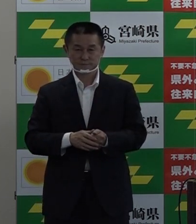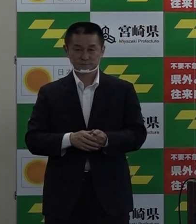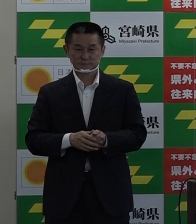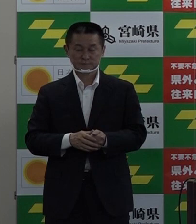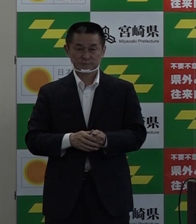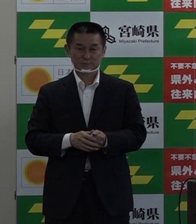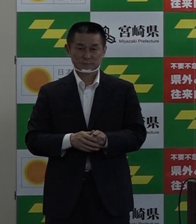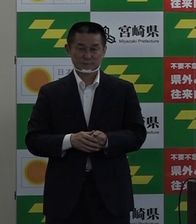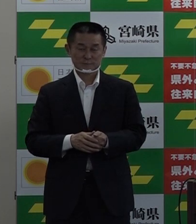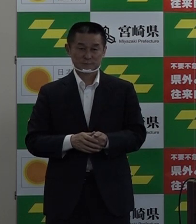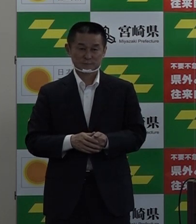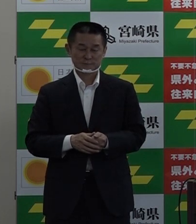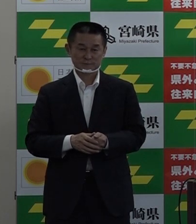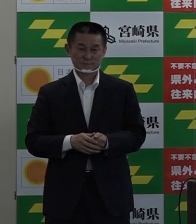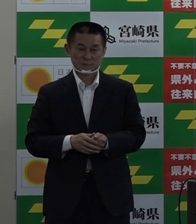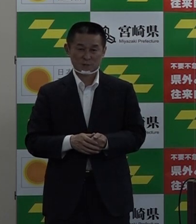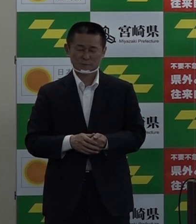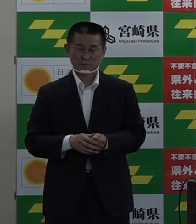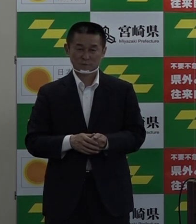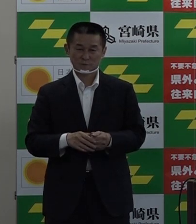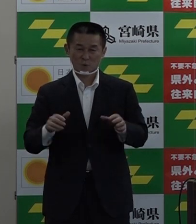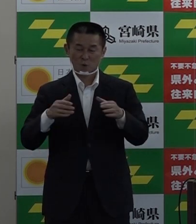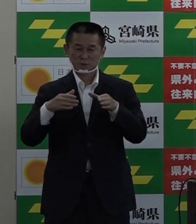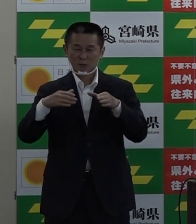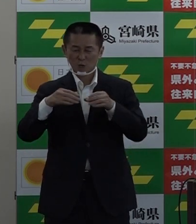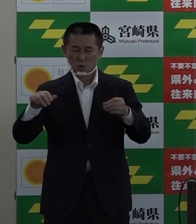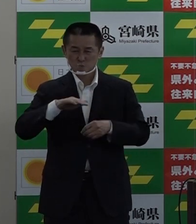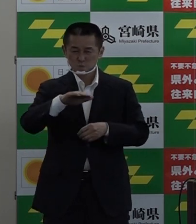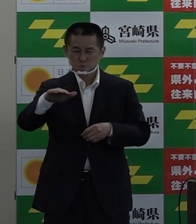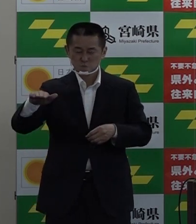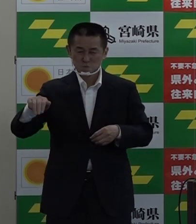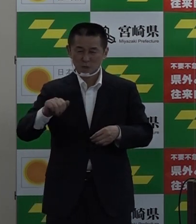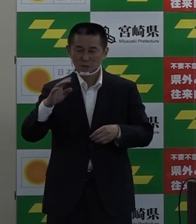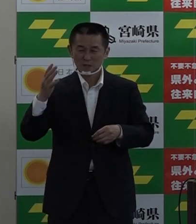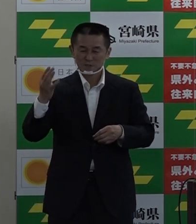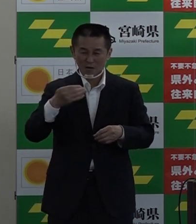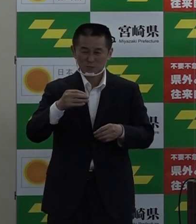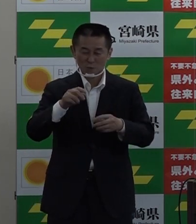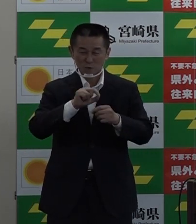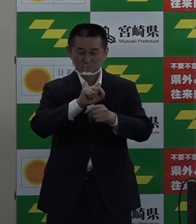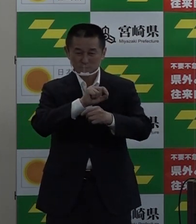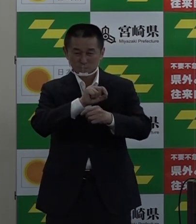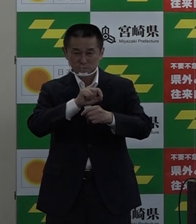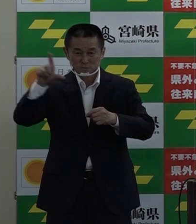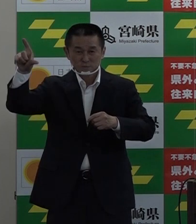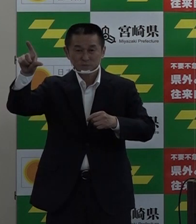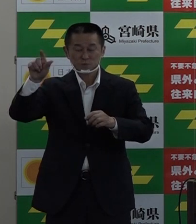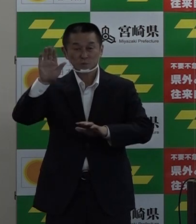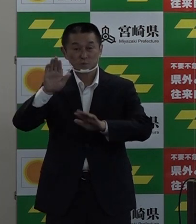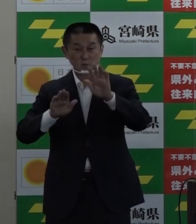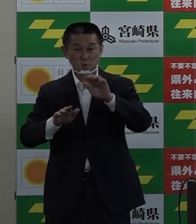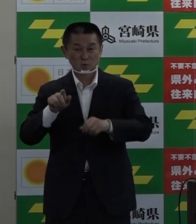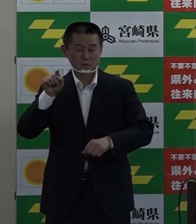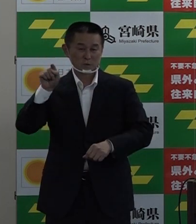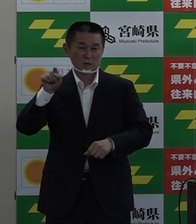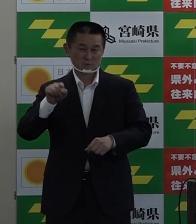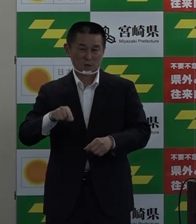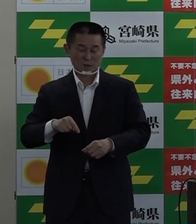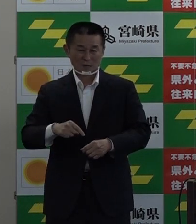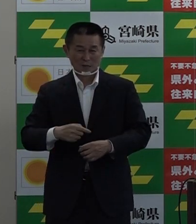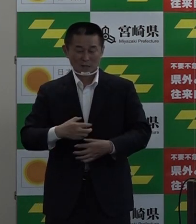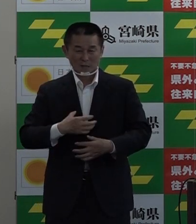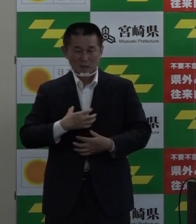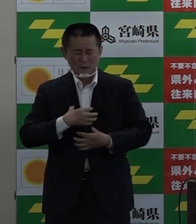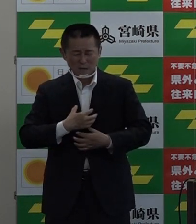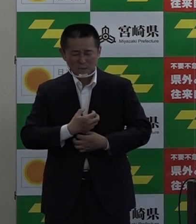。ほとんど全国で第4波が急拡大をしているという認識、また緊張感を持っ